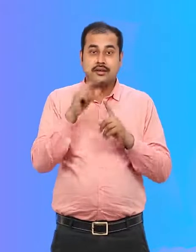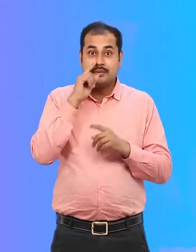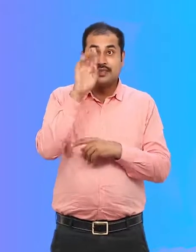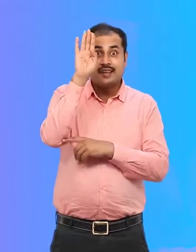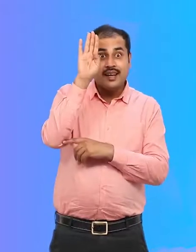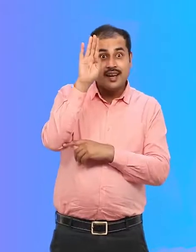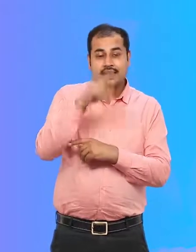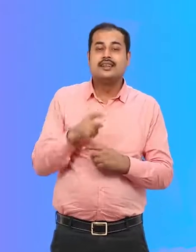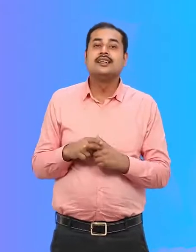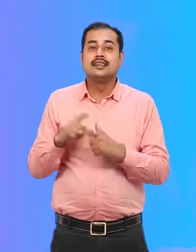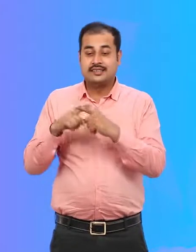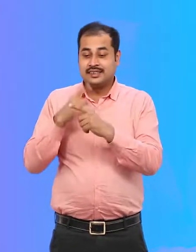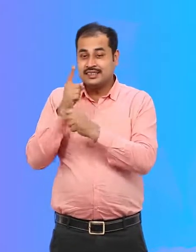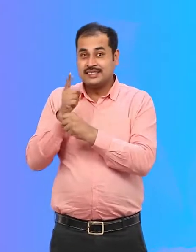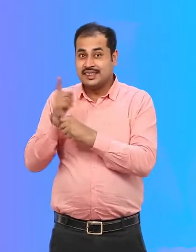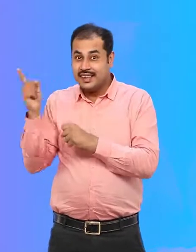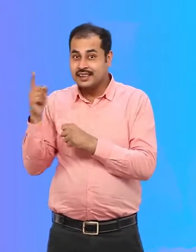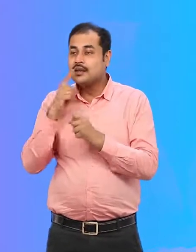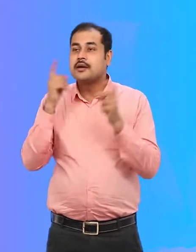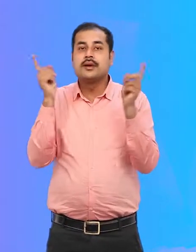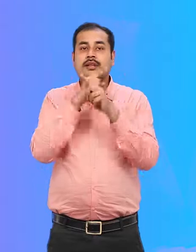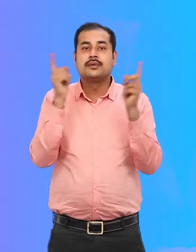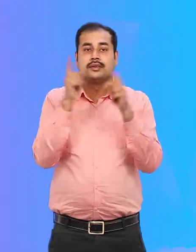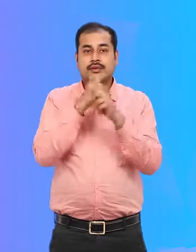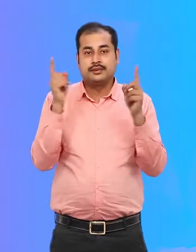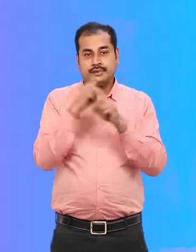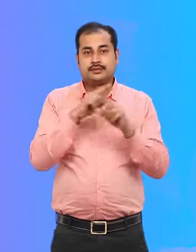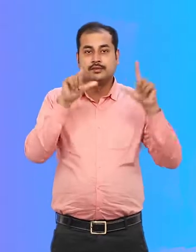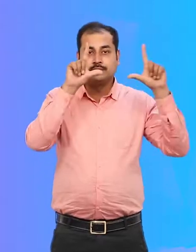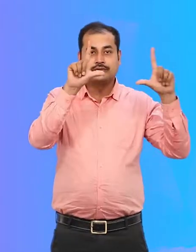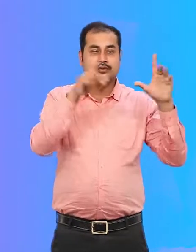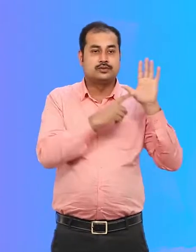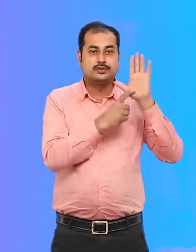हाथ उठाते हुए और मैडम से बात करते हुए दिखाया गया है